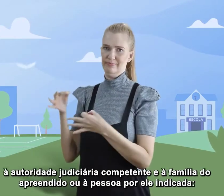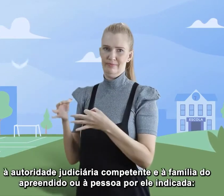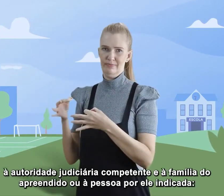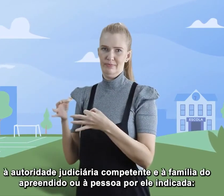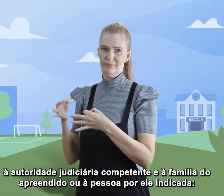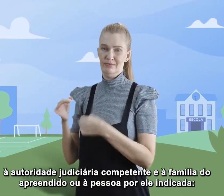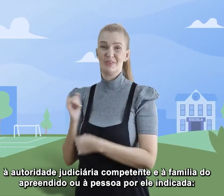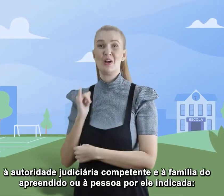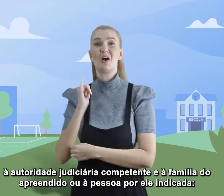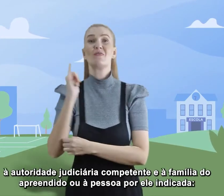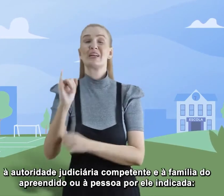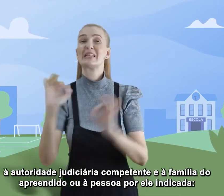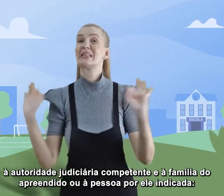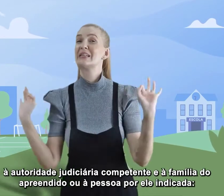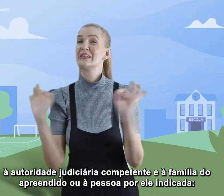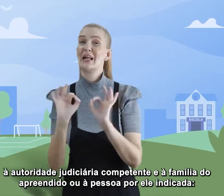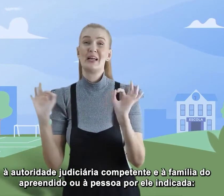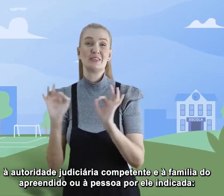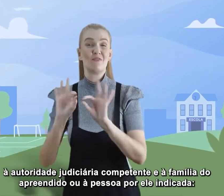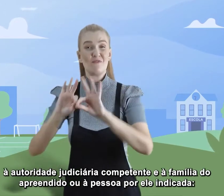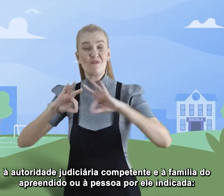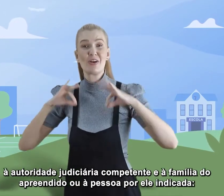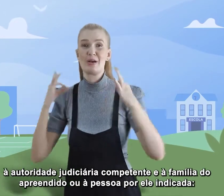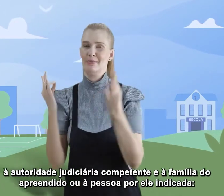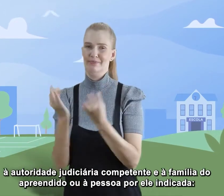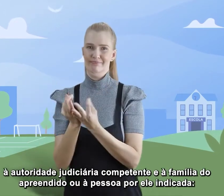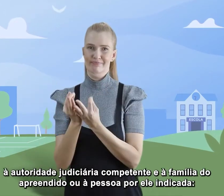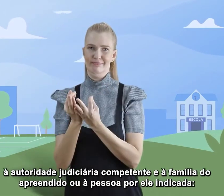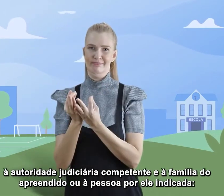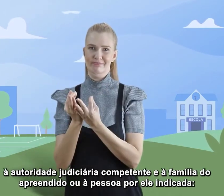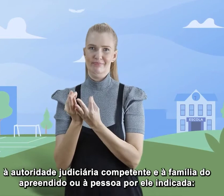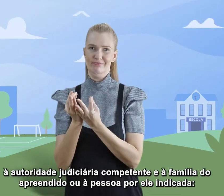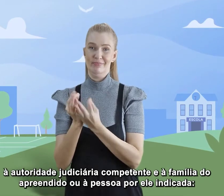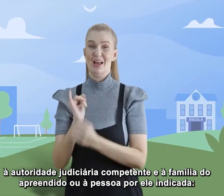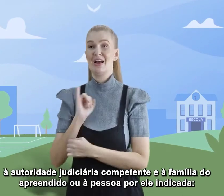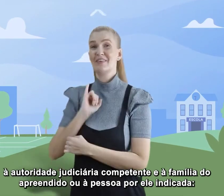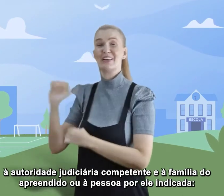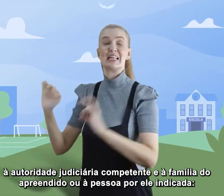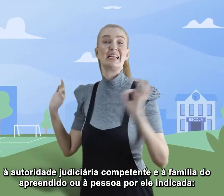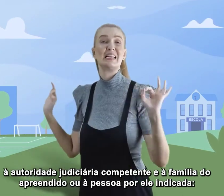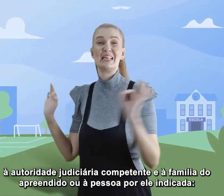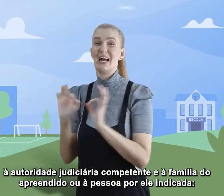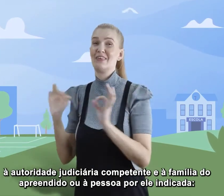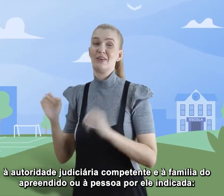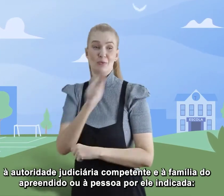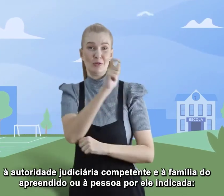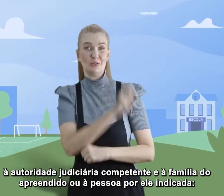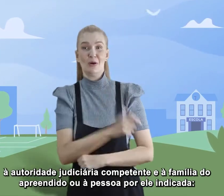judiciária competente e à família do apreendido ou à pessoa por ele indicada.